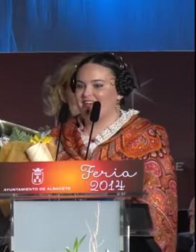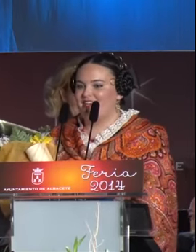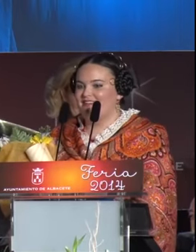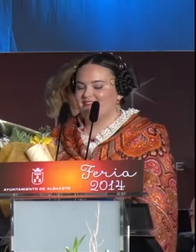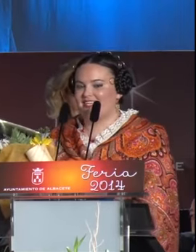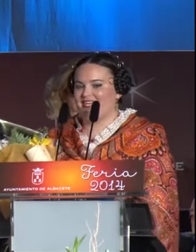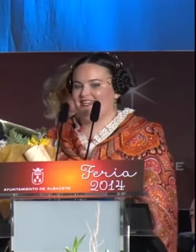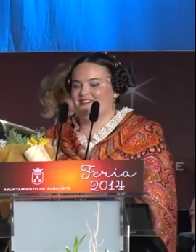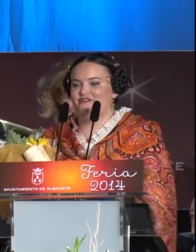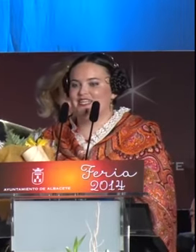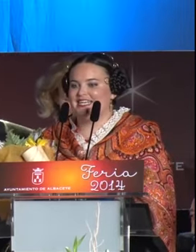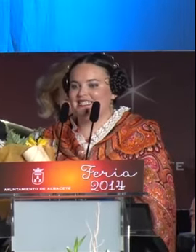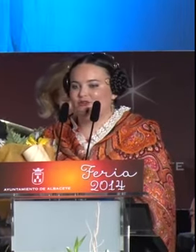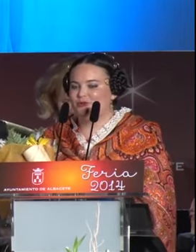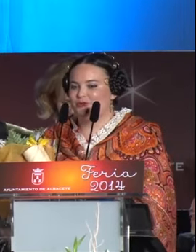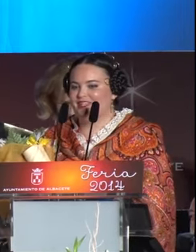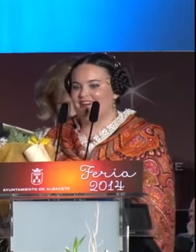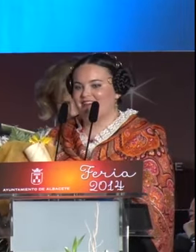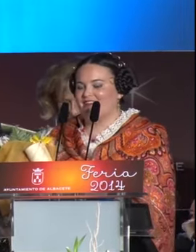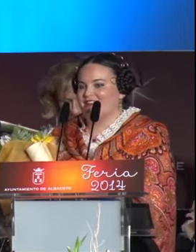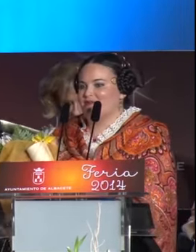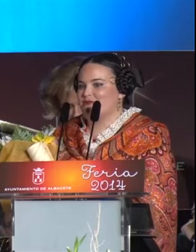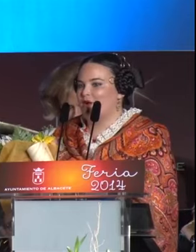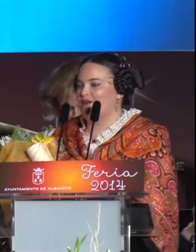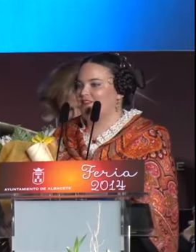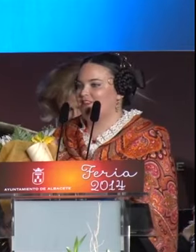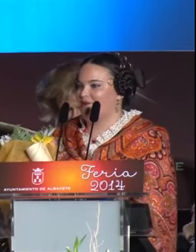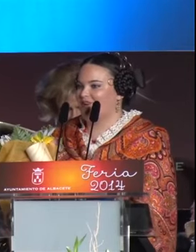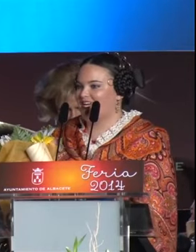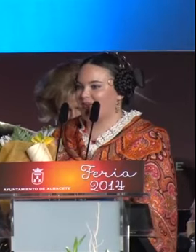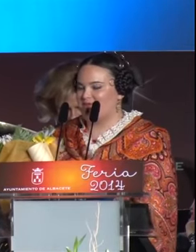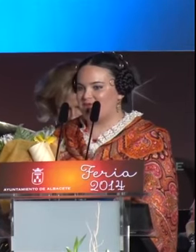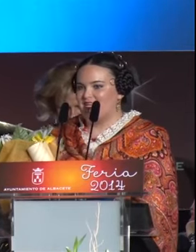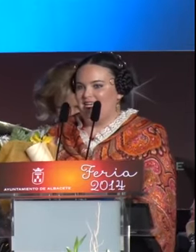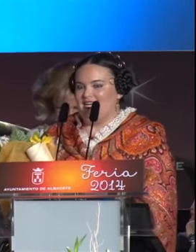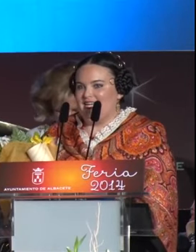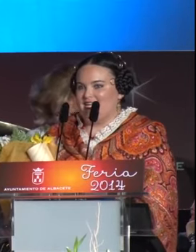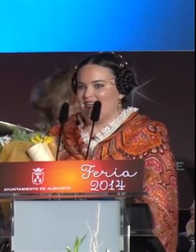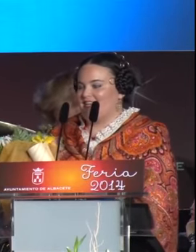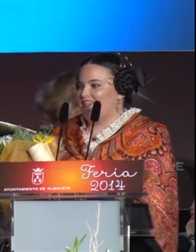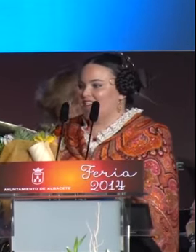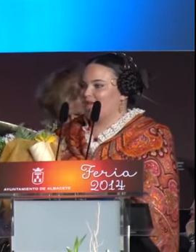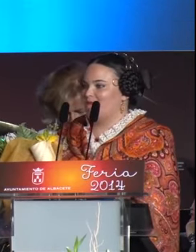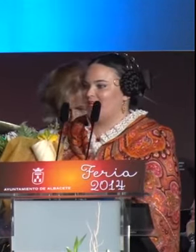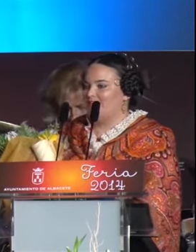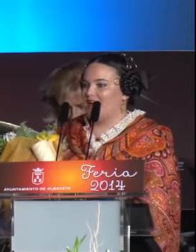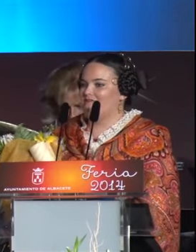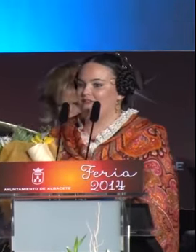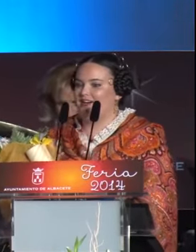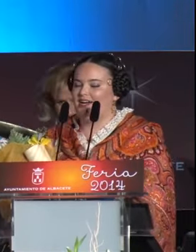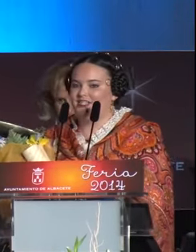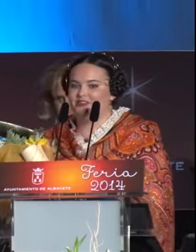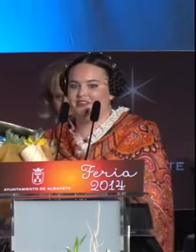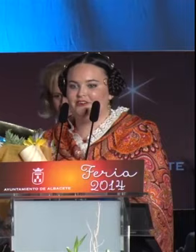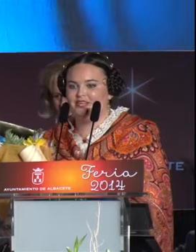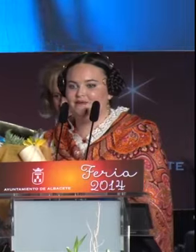comisión de feria que nos brinda esta oportunidad de vivir una experiencia única. Y gracias también a